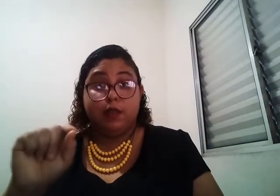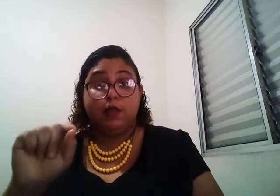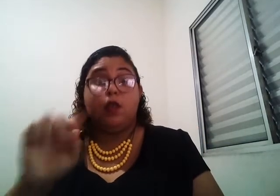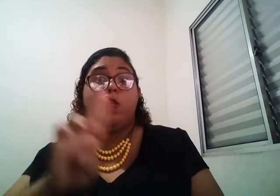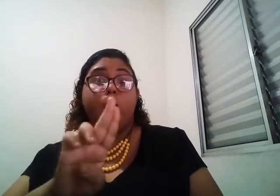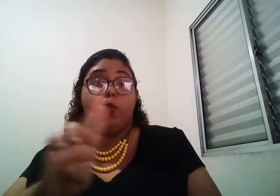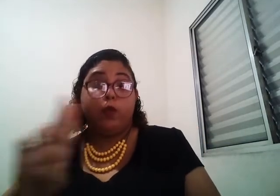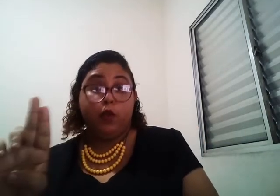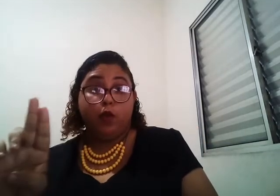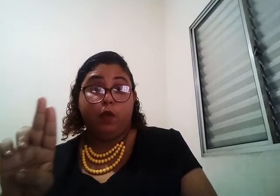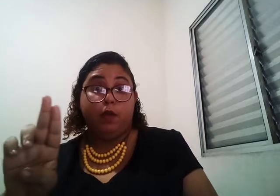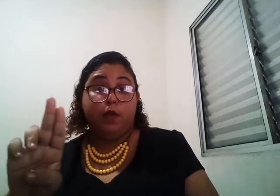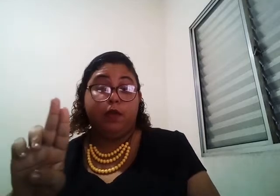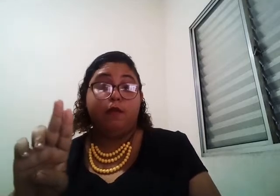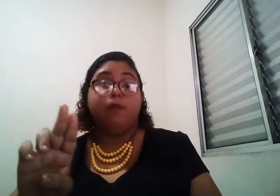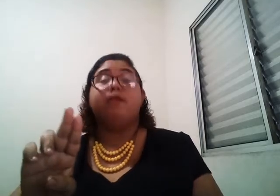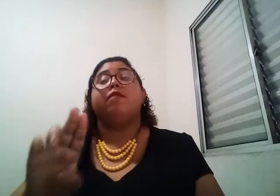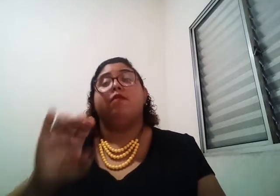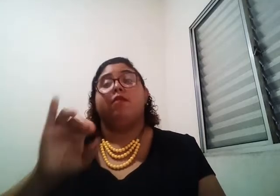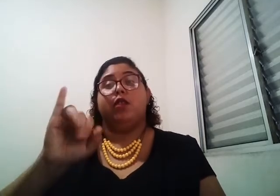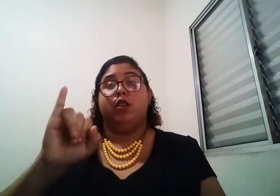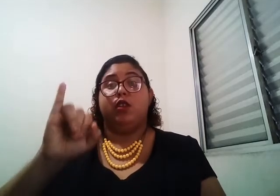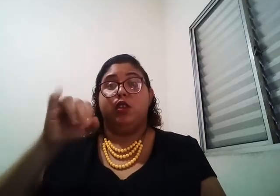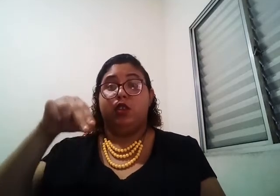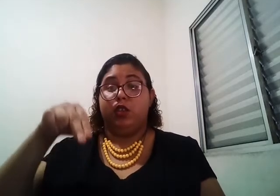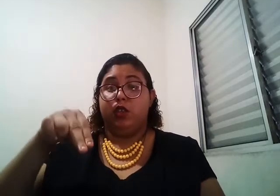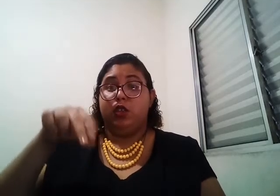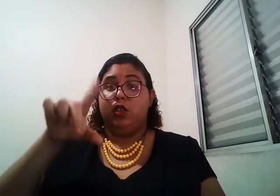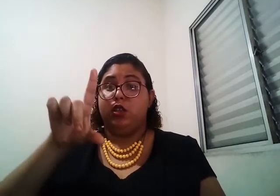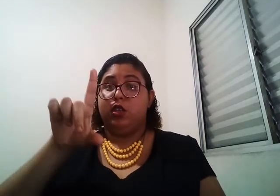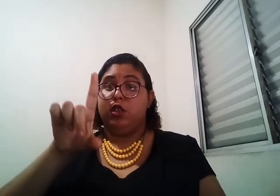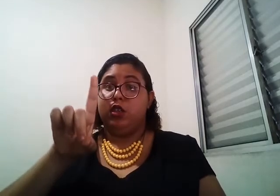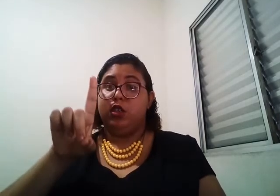indirecionais, né? Eles são conhecidos dessa forma também.